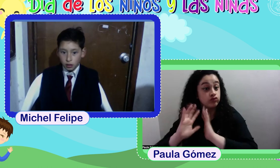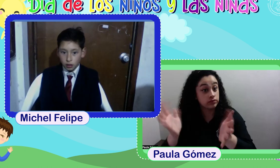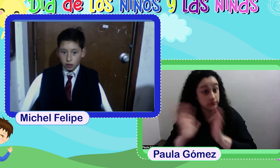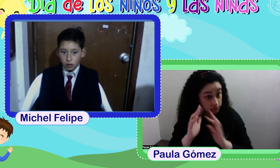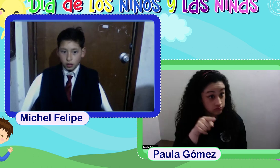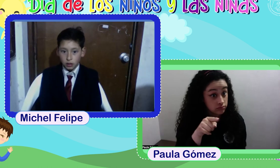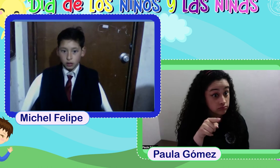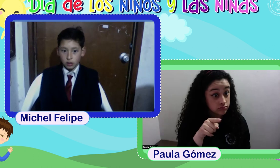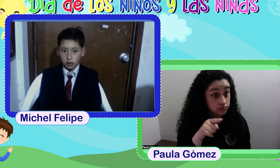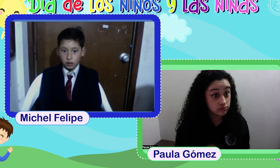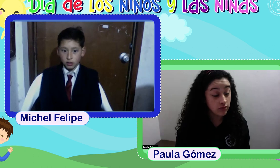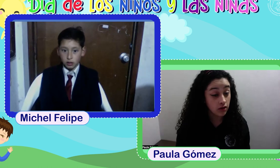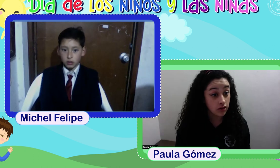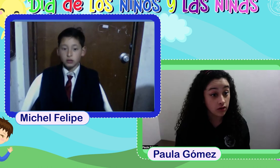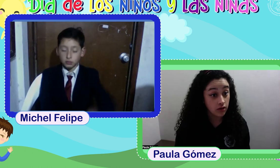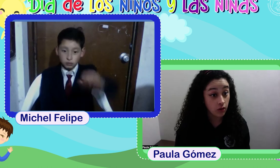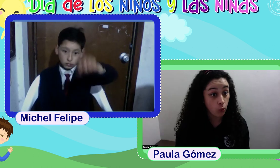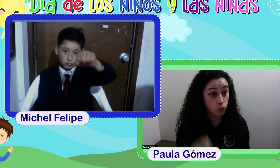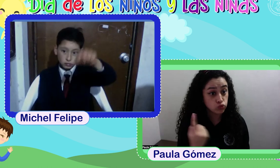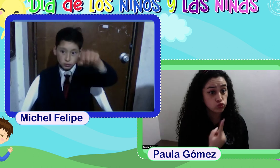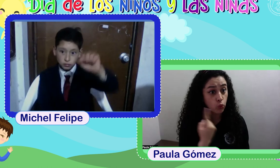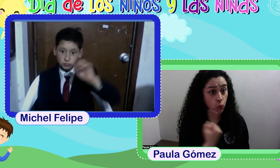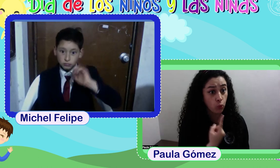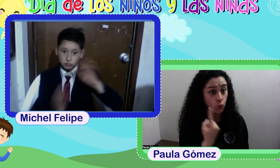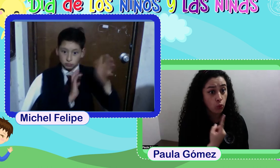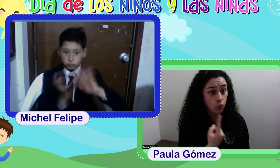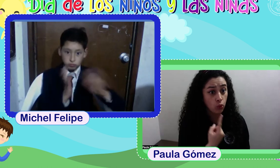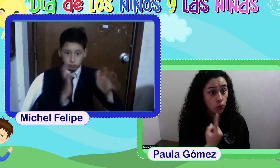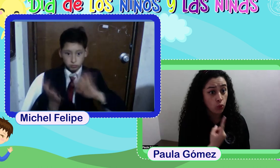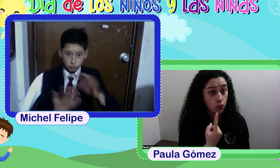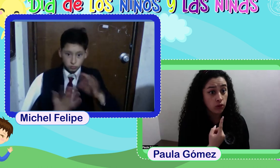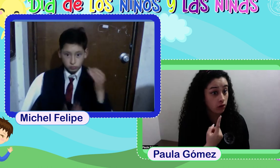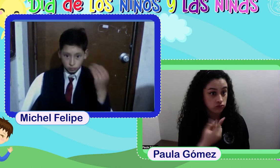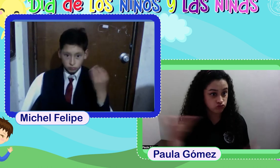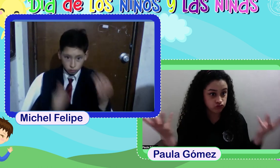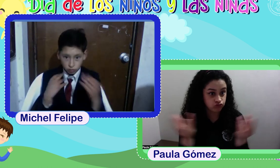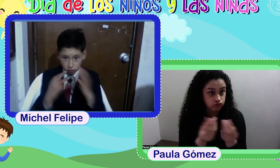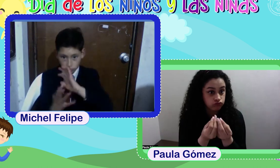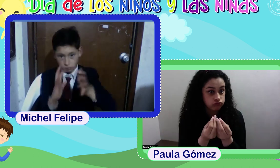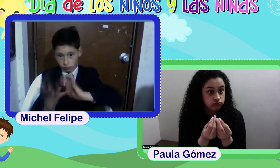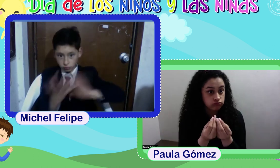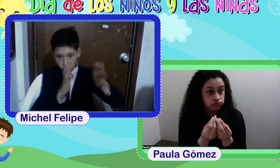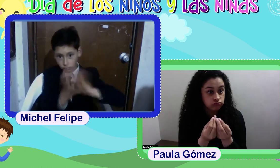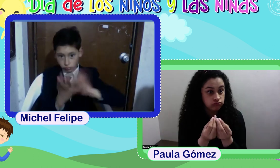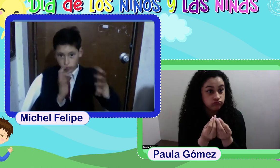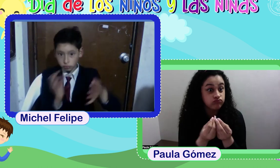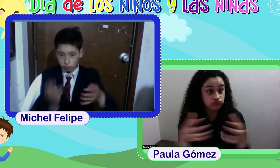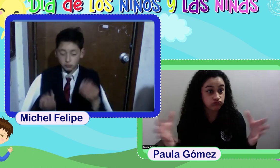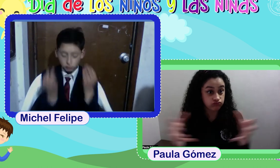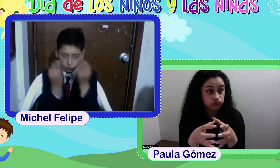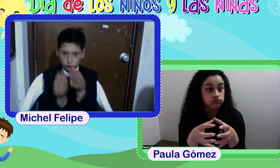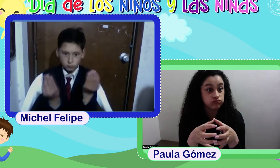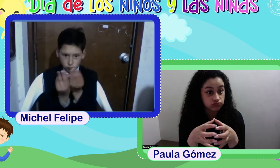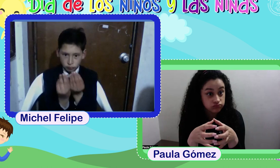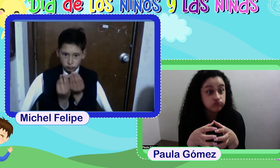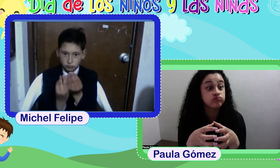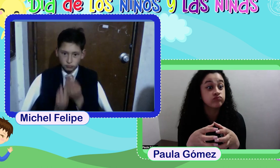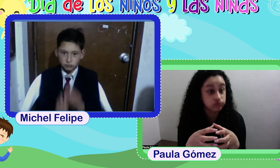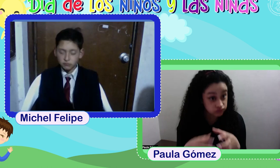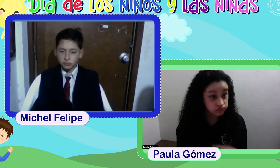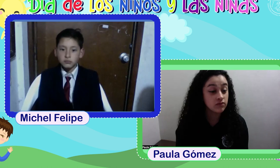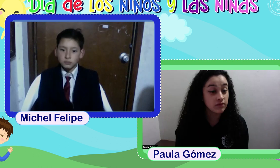niños sordos y se comunican en señas? Sí, muchos y hacen señas.